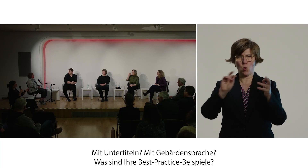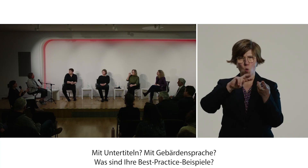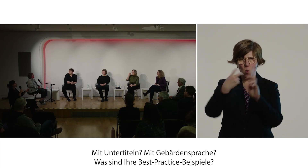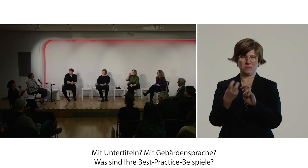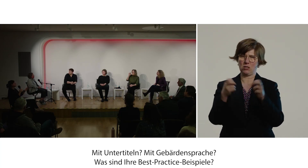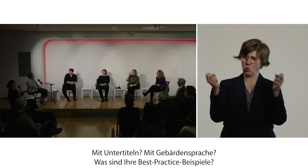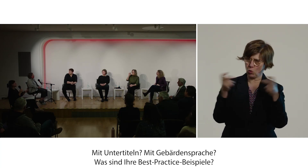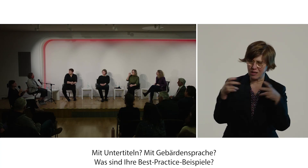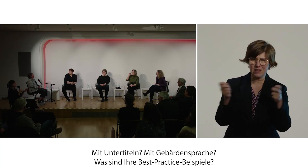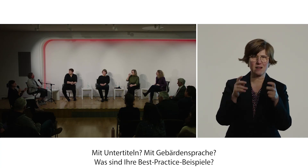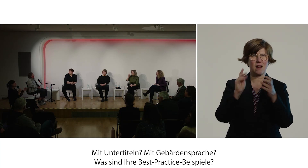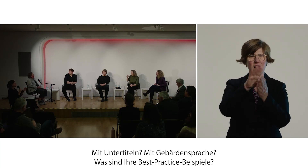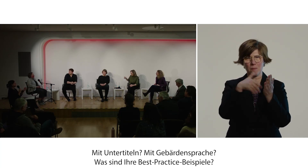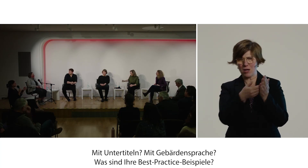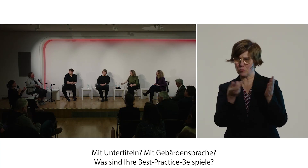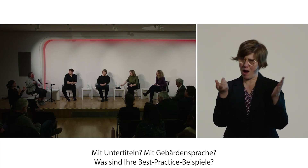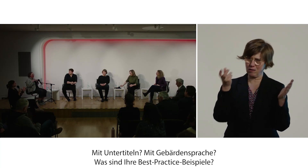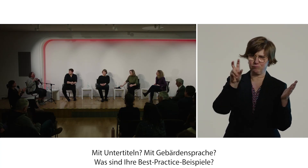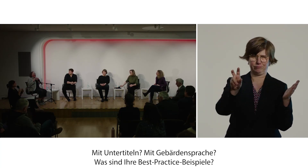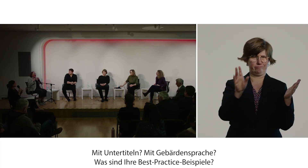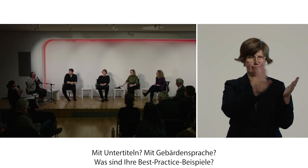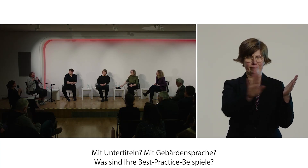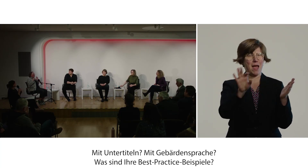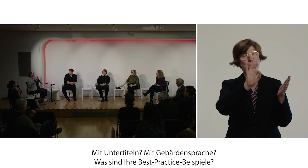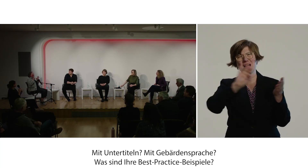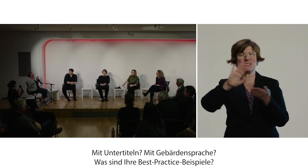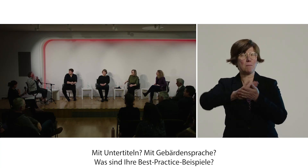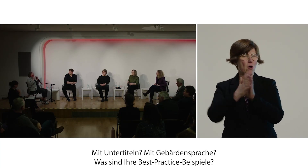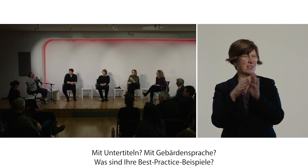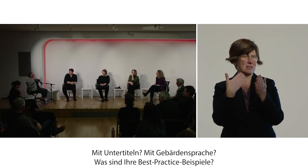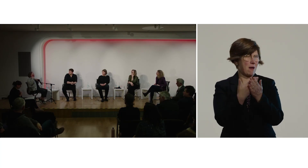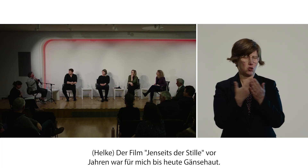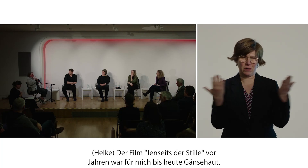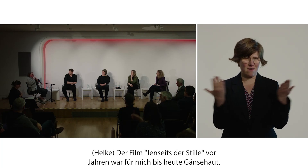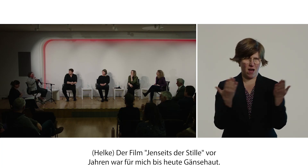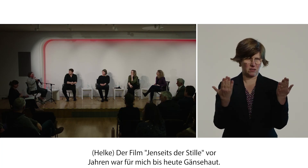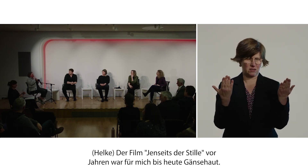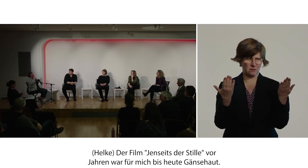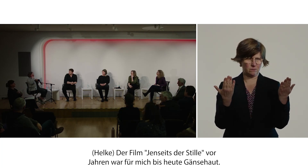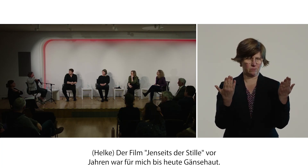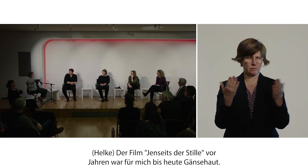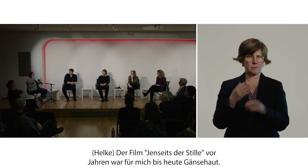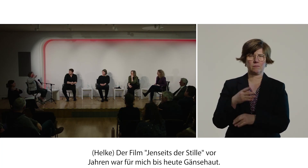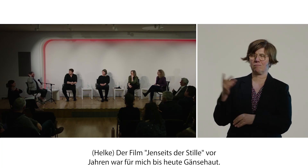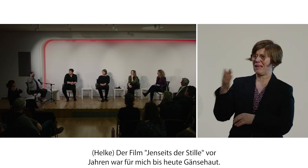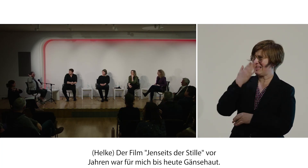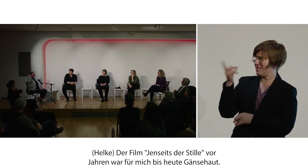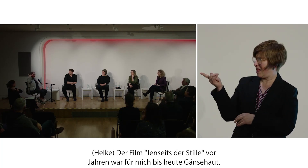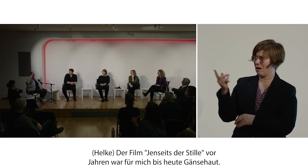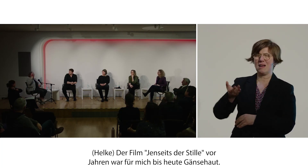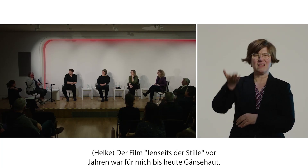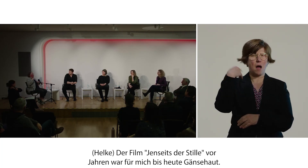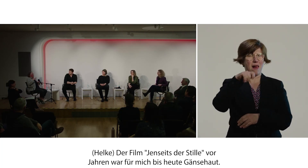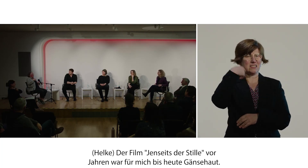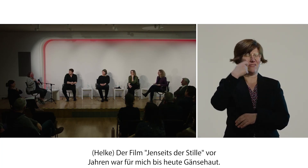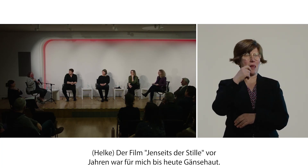wurde, mit Untertiteln, mit Gebärdensprache. Was sind Ihre Best-Practice-Beispiele? Damit, den wir gestillt, der Film vor vielen